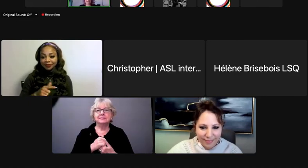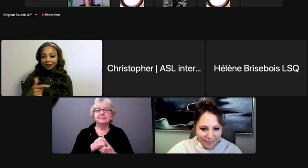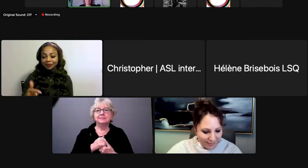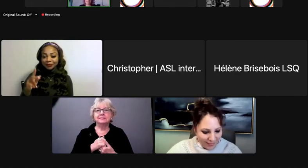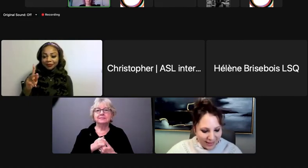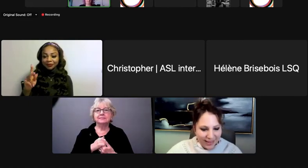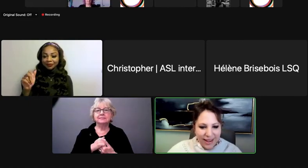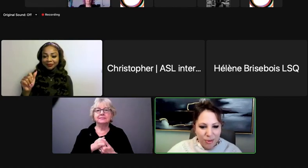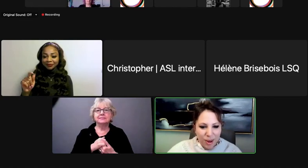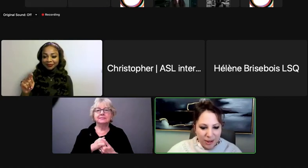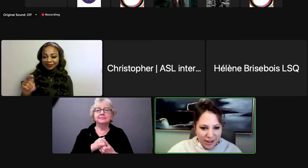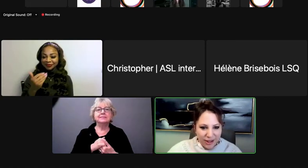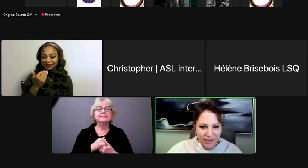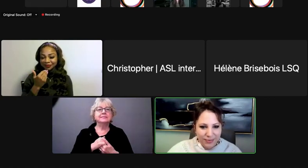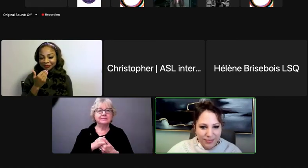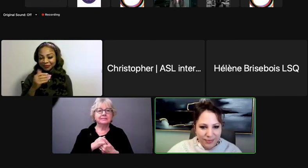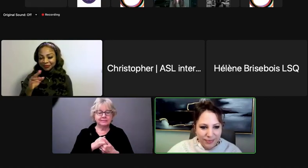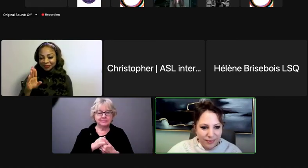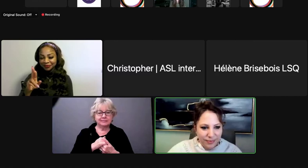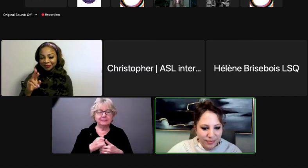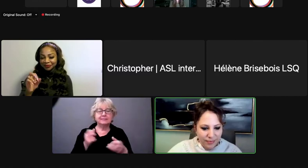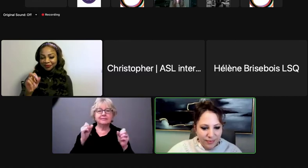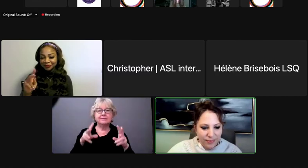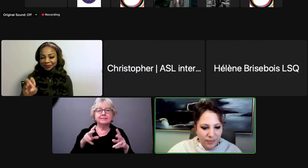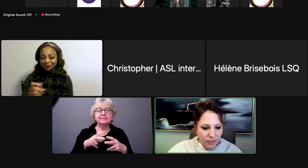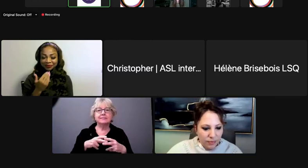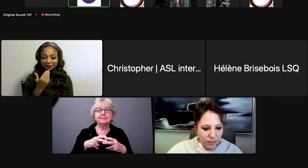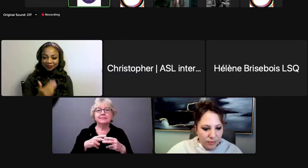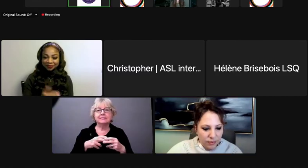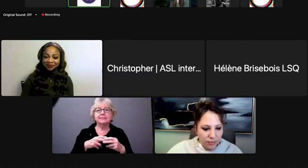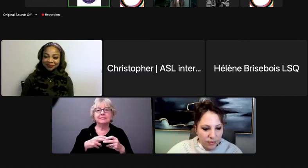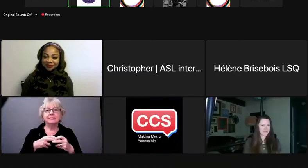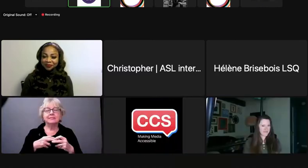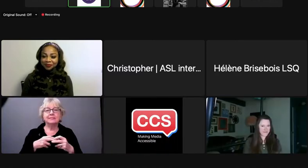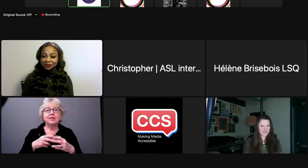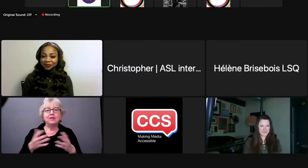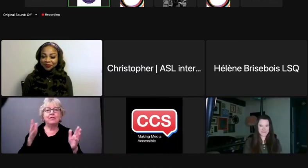Et donc maintenant nous allons passer le micro à quatre.